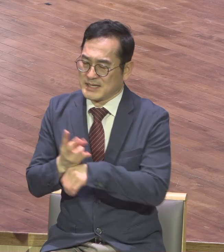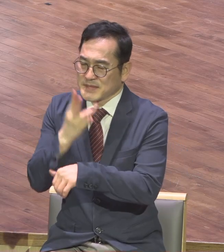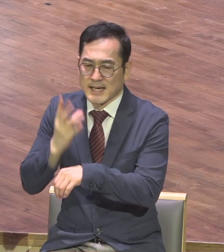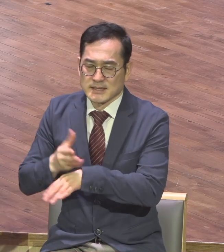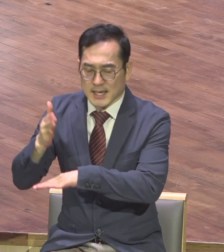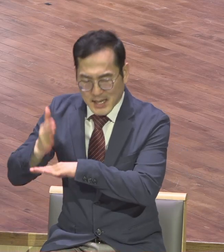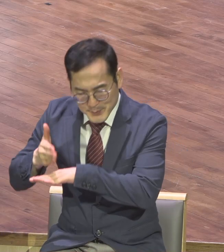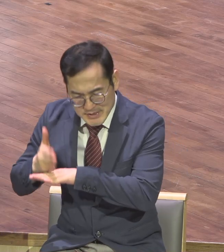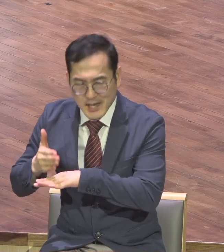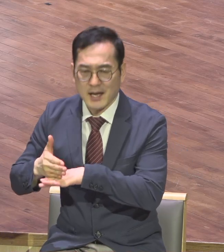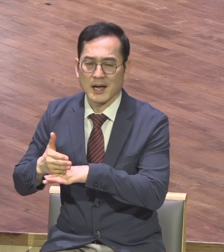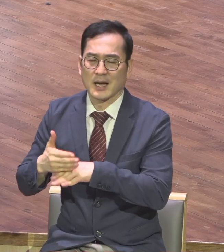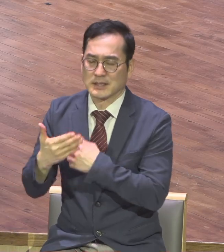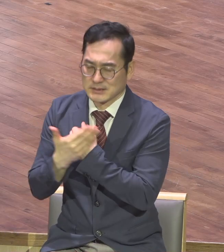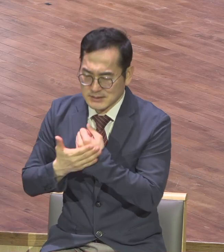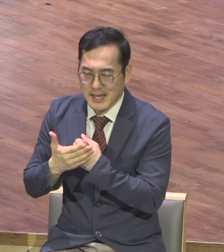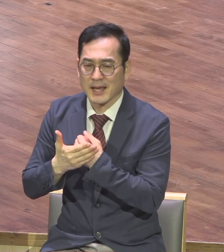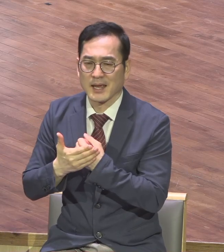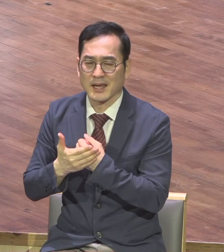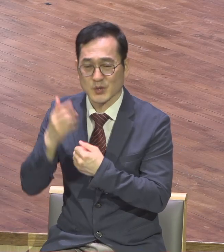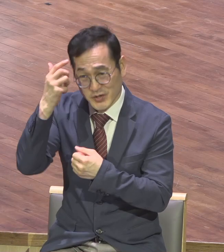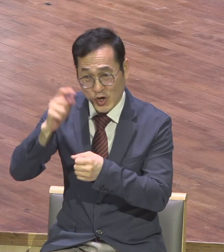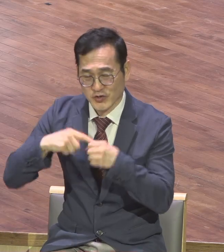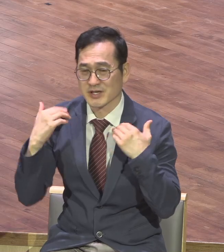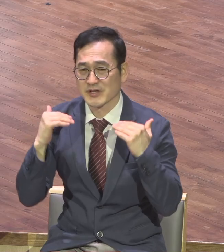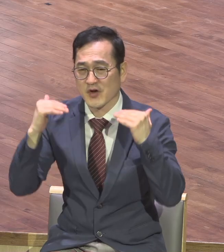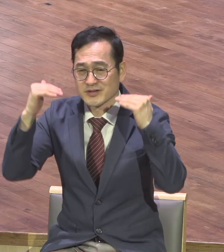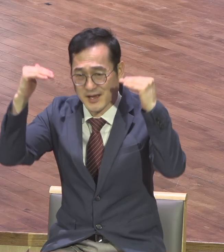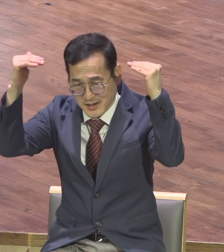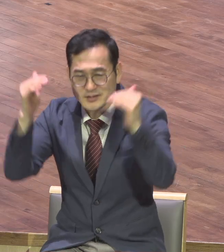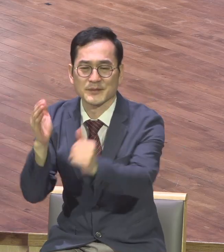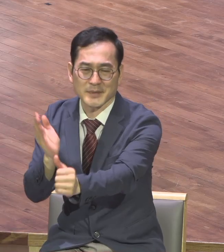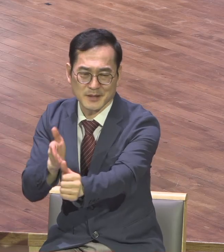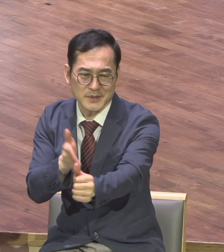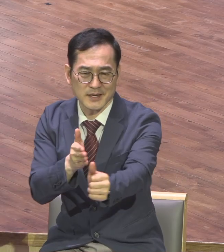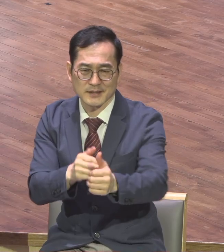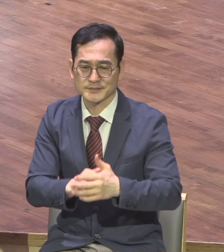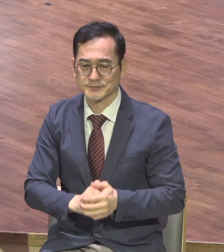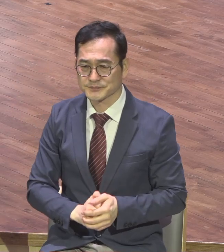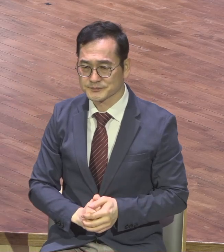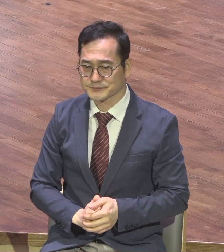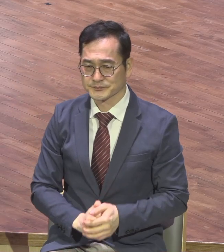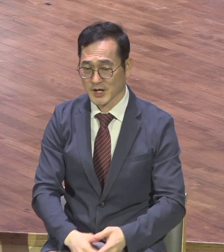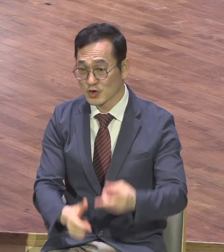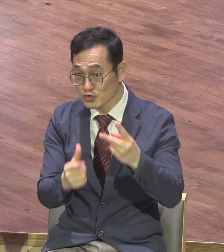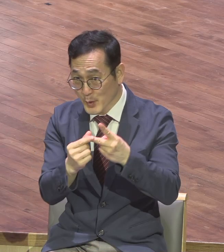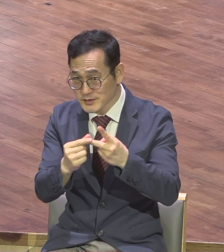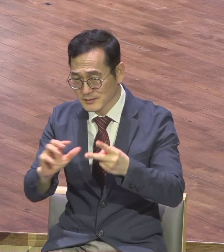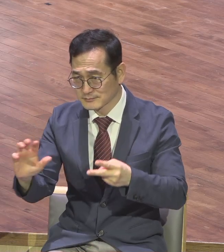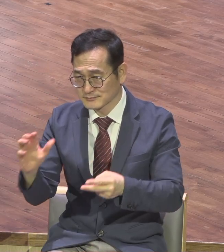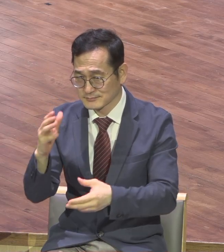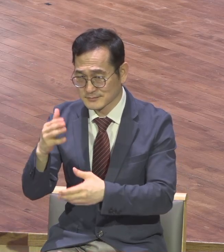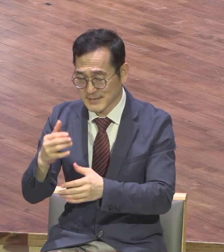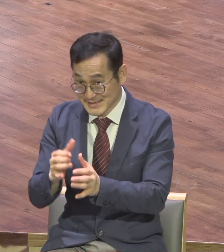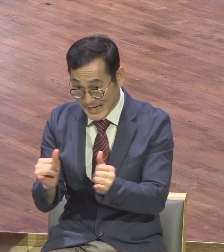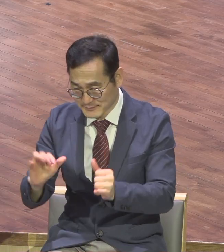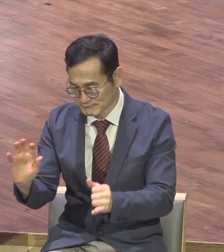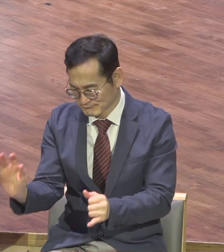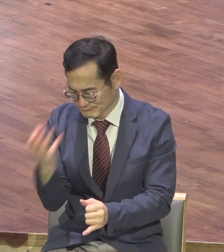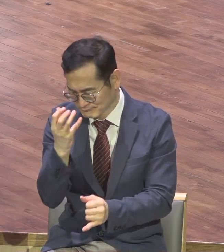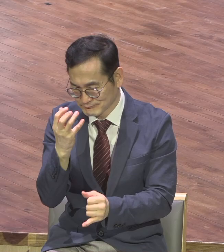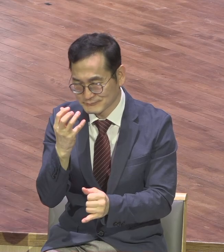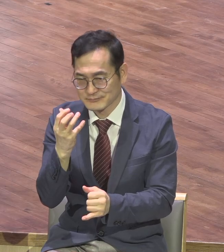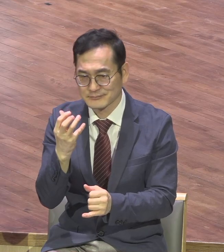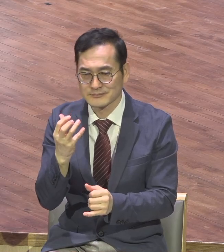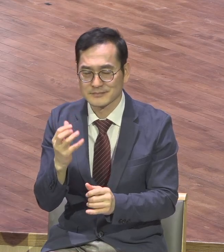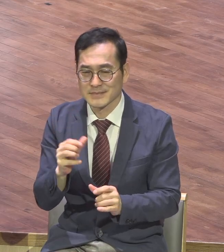성장이 되기를 제물로 축복합니다. 두 번째로 걸작품 인생입니다. 자, 10절을 봅니다.